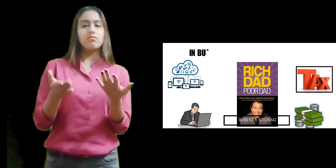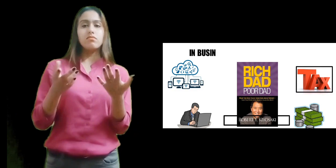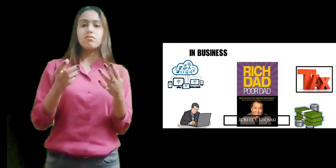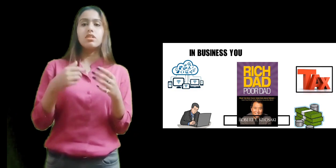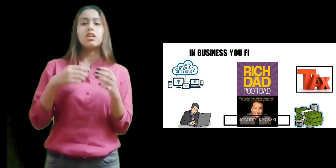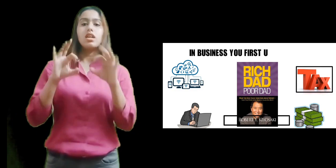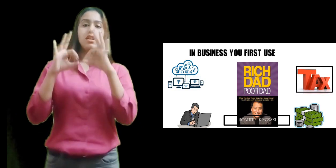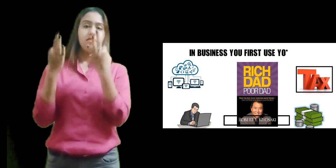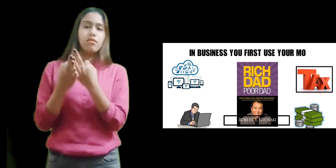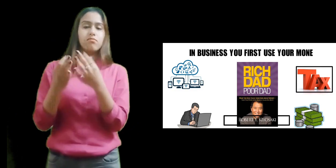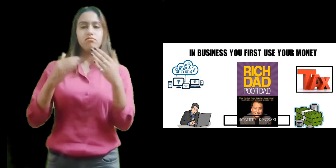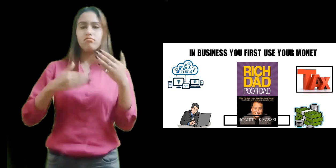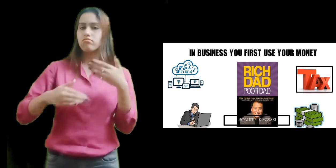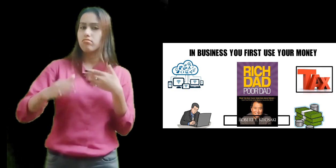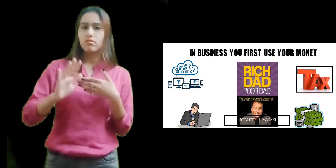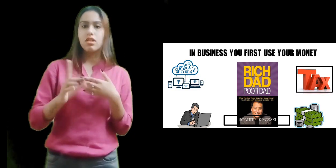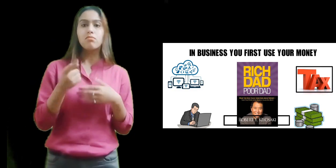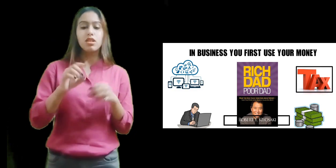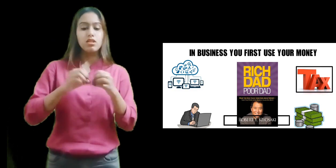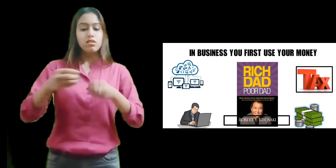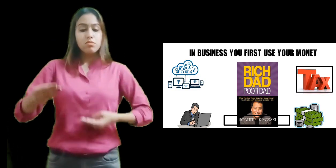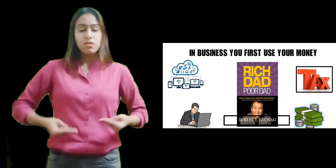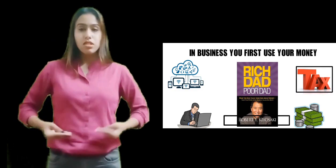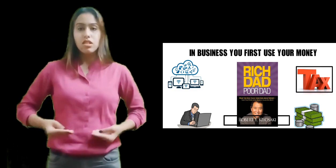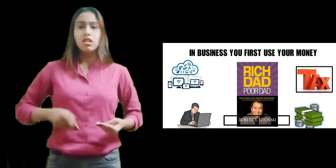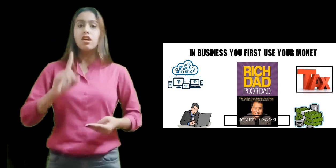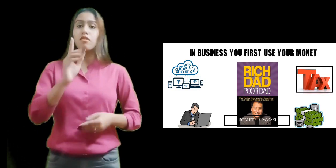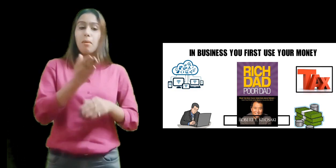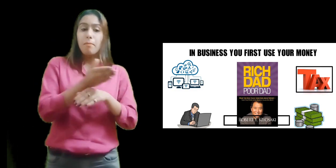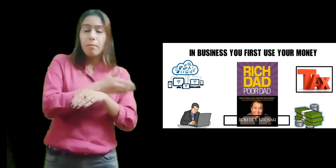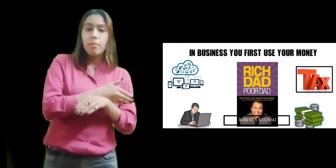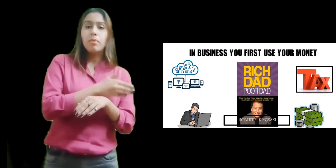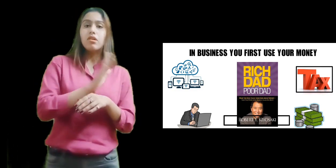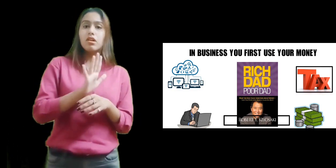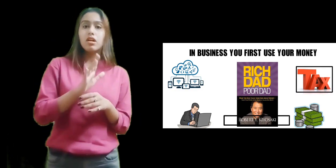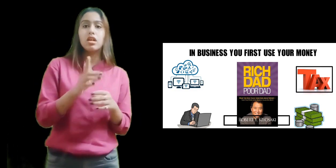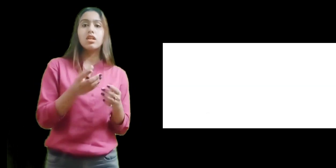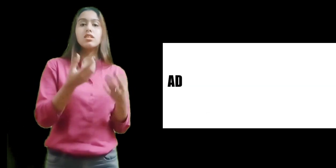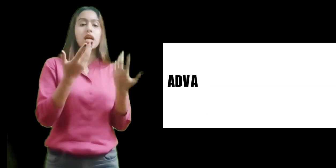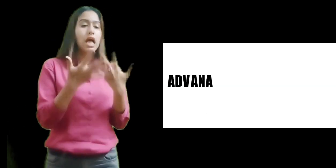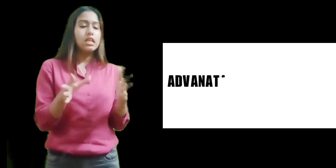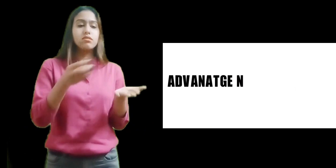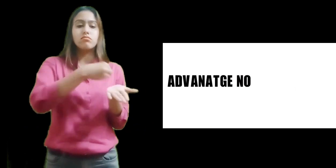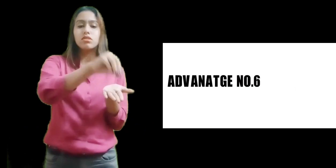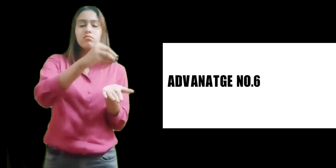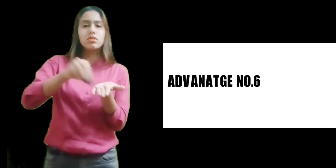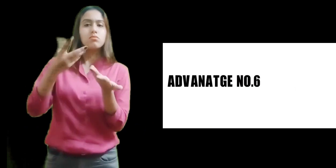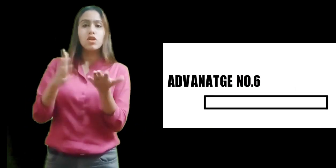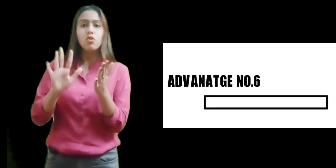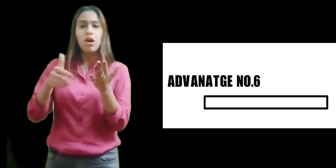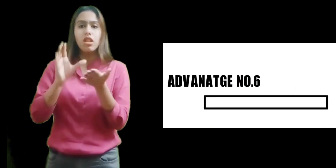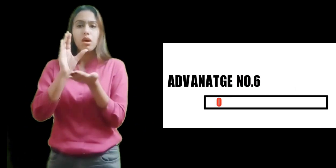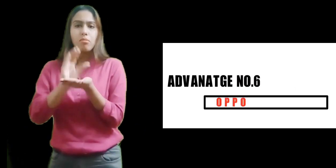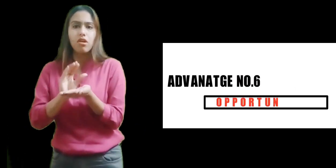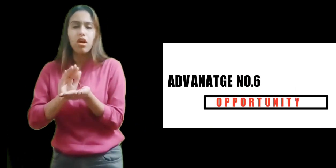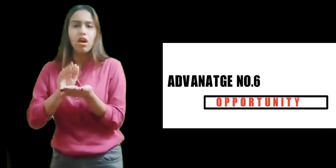बिजनेस के थ्रू आप अपने खर्चे पहले कर सकते हो और उसके बाद बचे हुए पैसों पे टैक्स भरते हो। एडवांटेज नंबर 6,